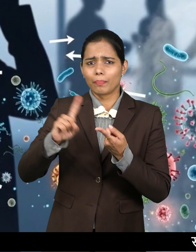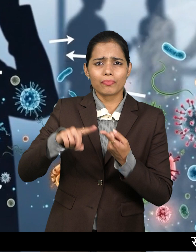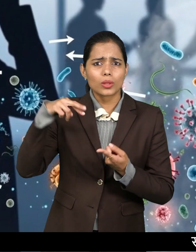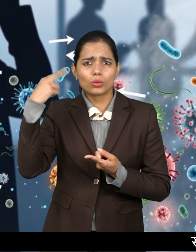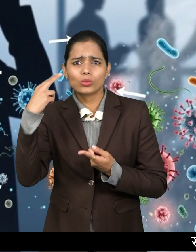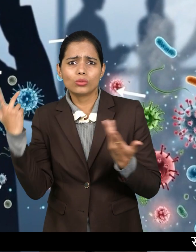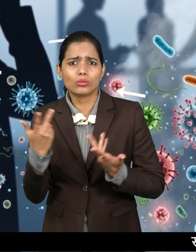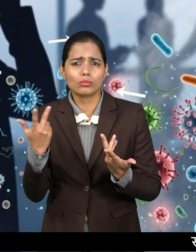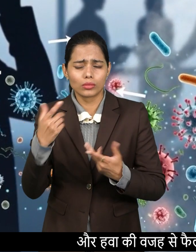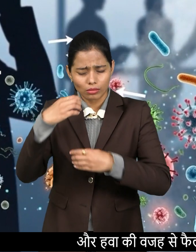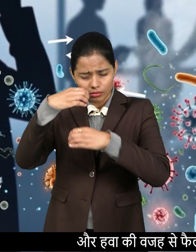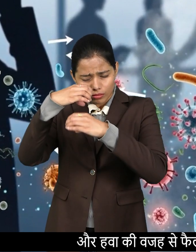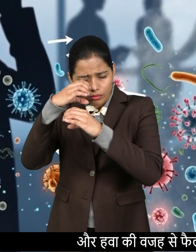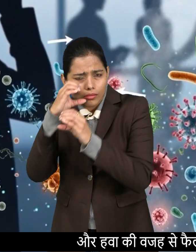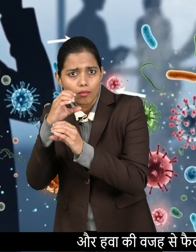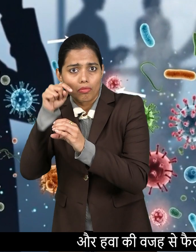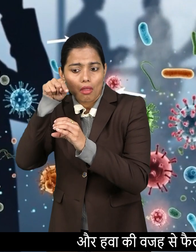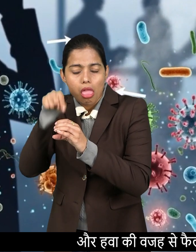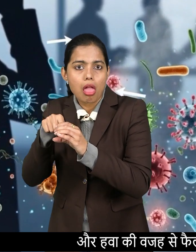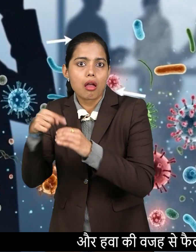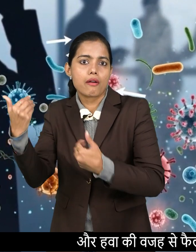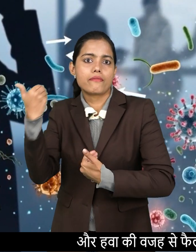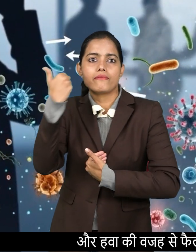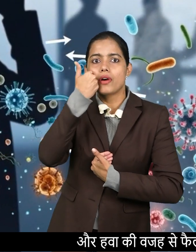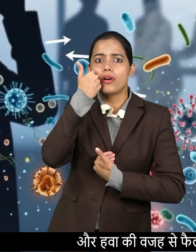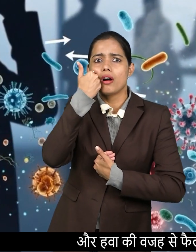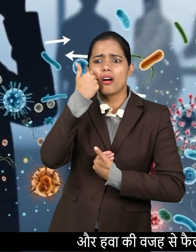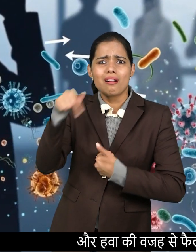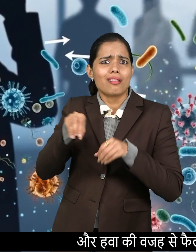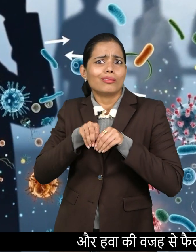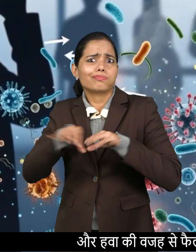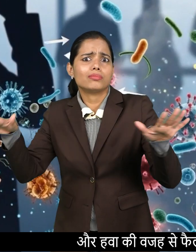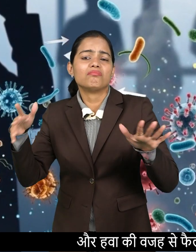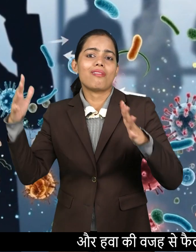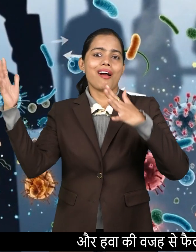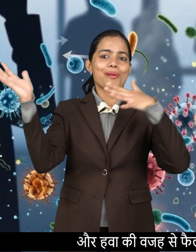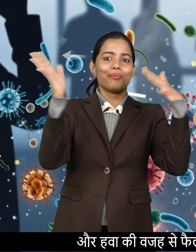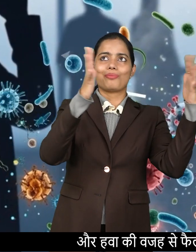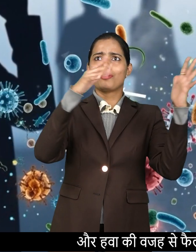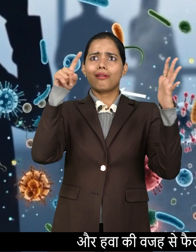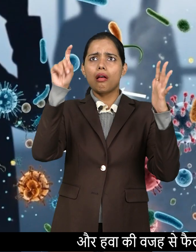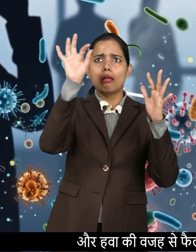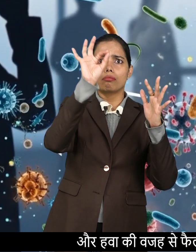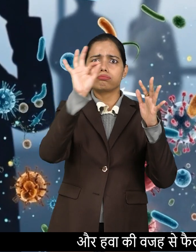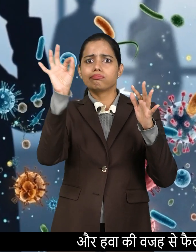सूक्ष्म जीवों के द्वारा होने वाले हवा की वजह से फैलने वाली बीमारियों को वायु जनित बीमारी कहते हैं।